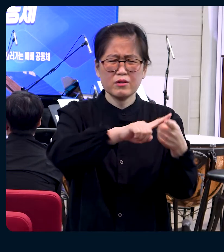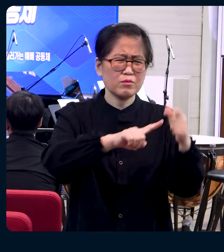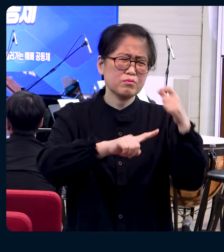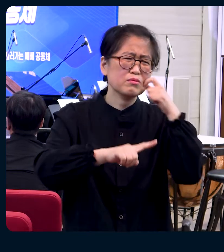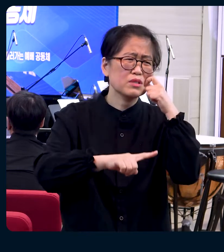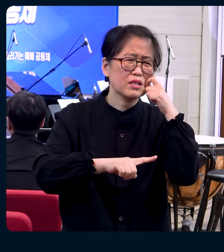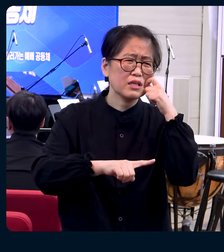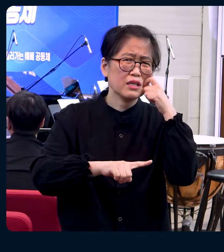안 돼요. 주님과 동행하는 사람은.